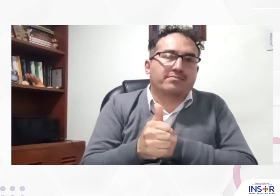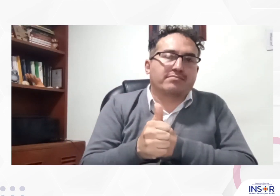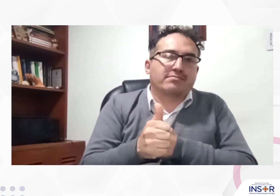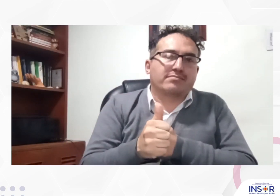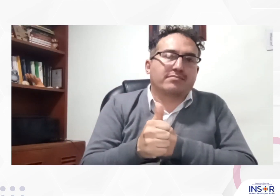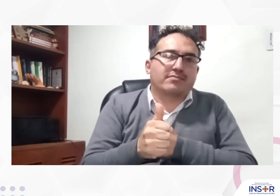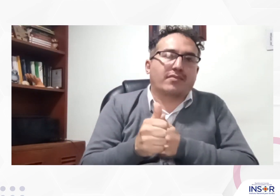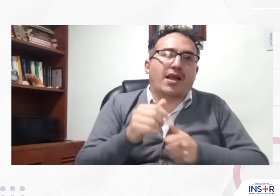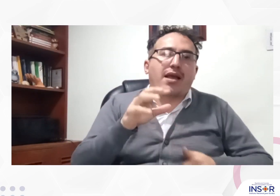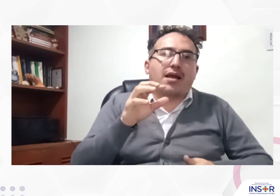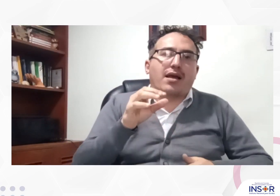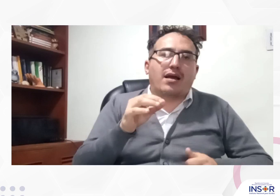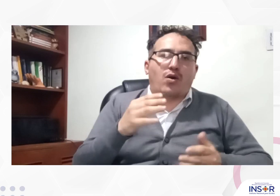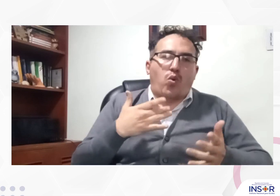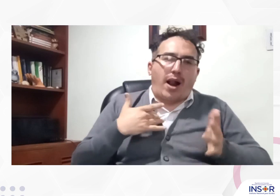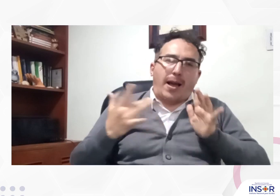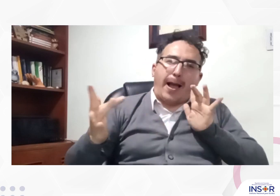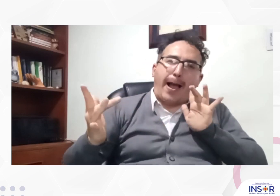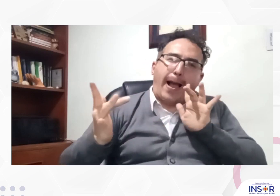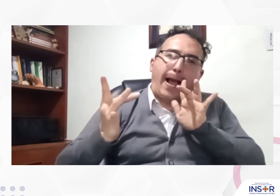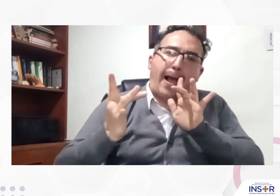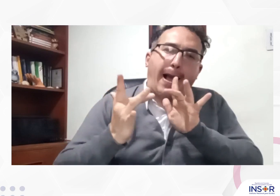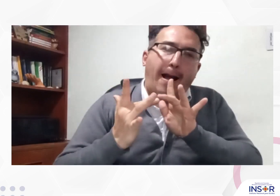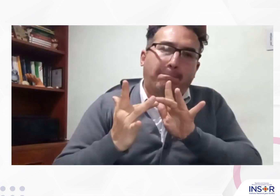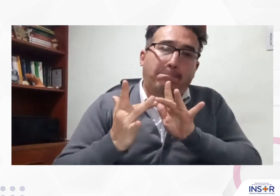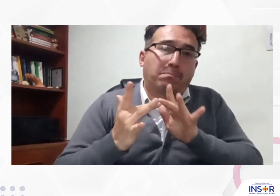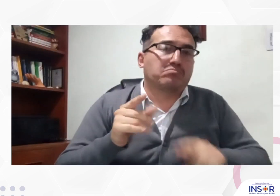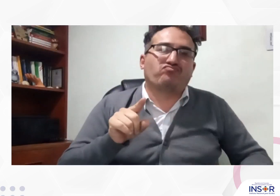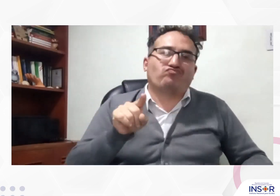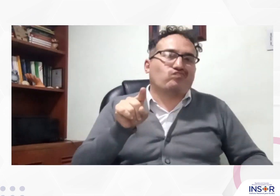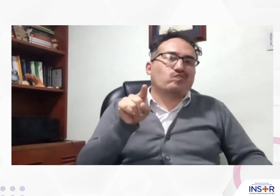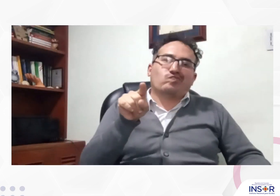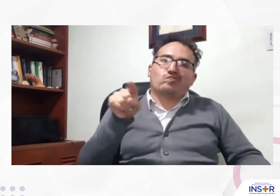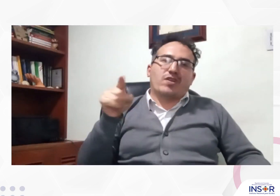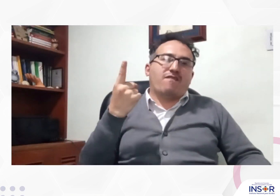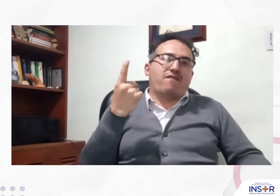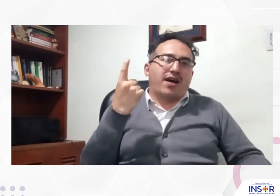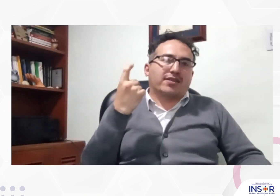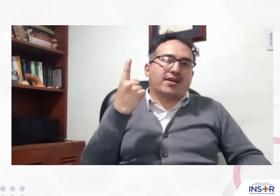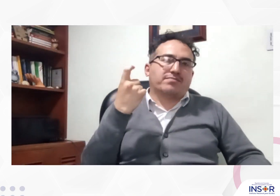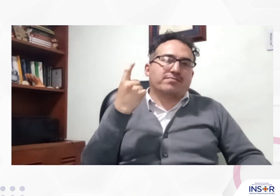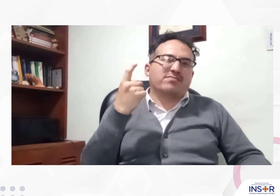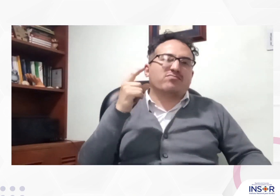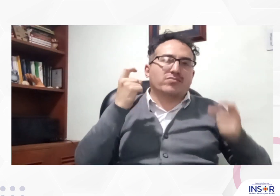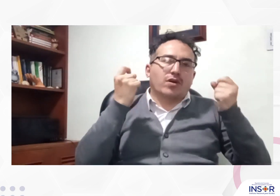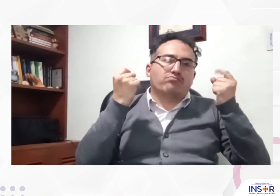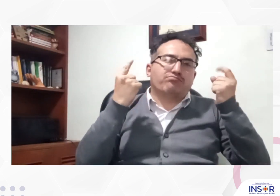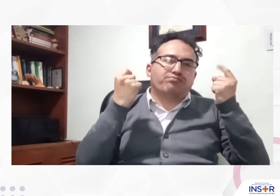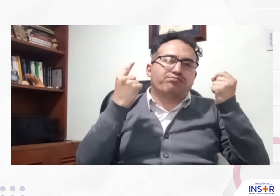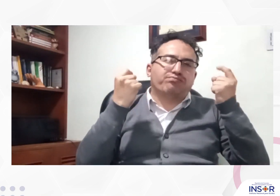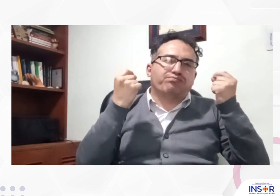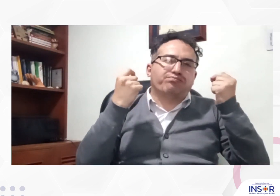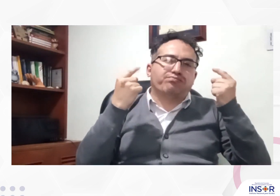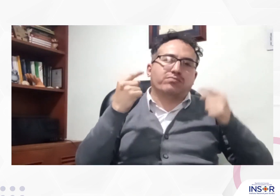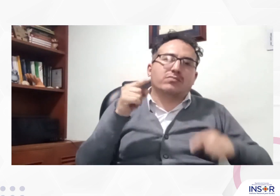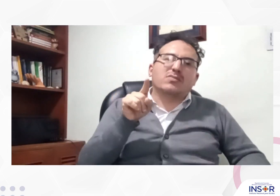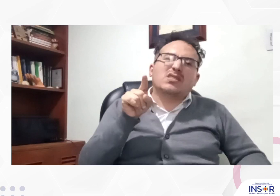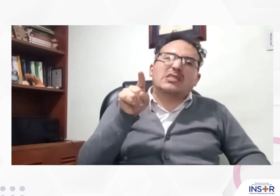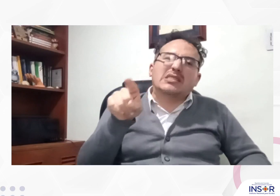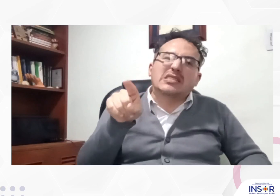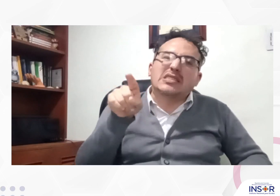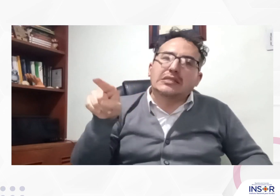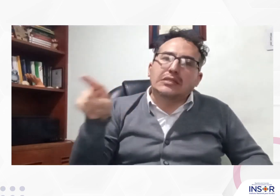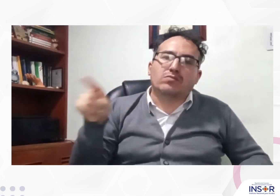personas sordas, pues no están mediadas por, y muchas de ellas dicen, bueno, hace falta